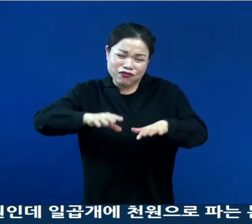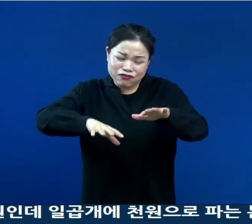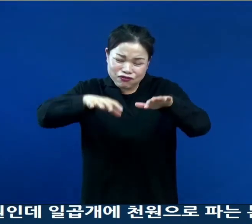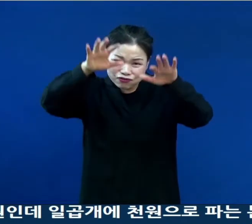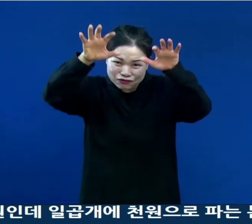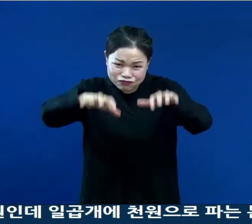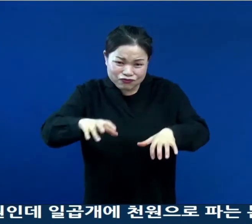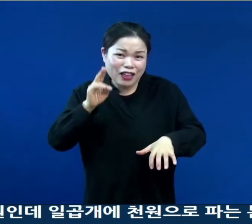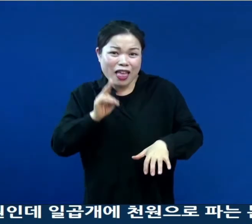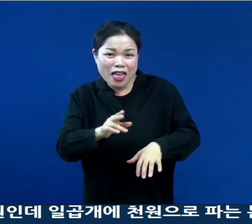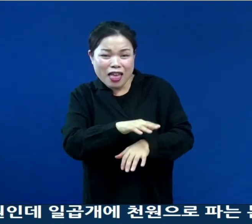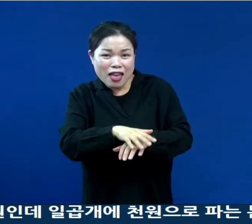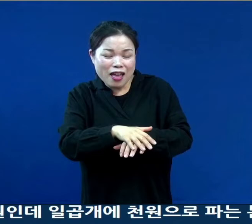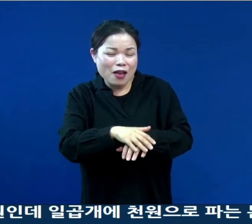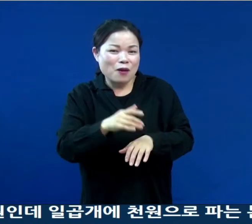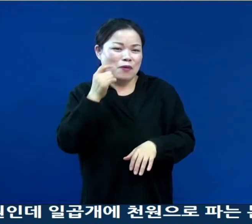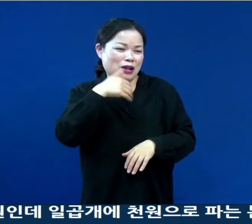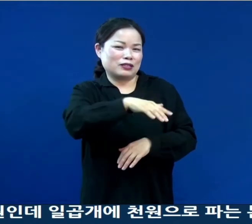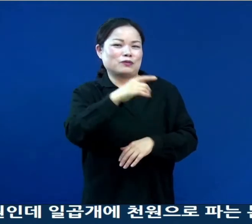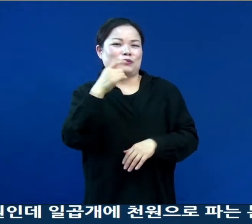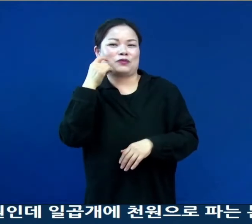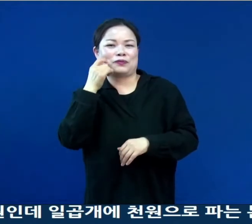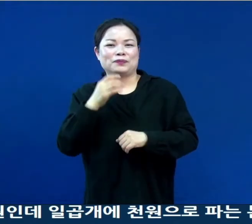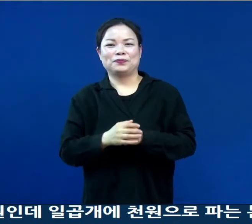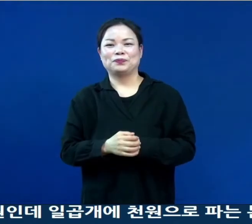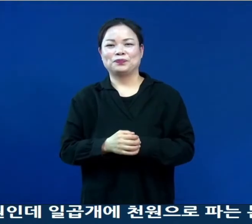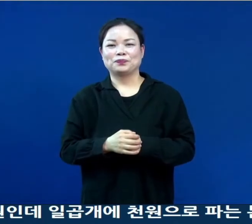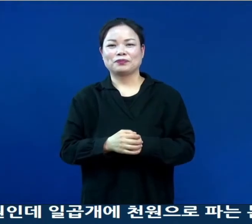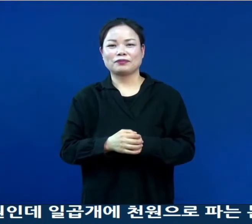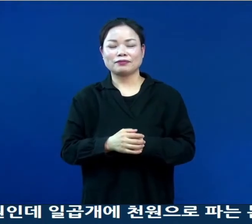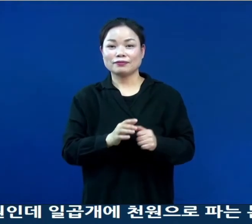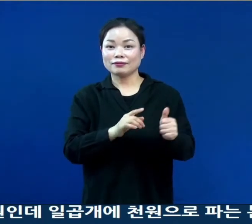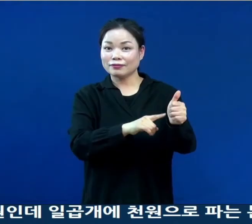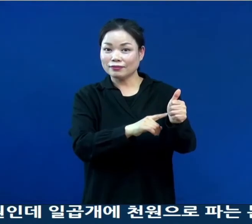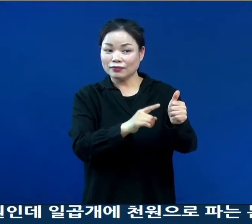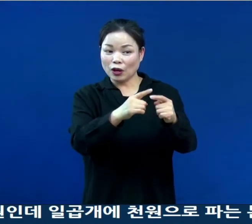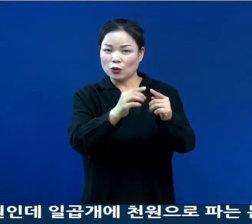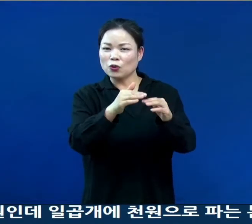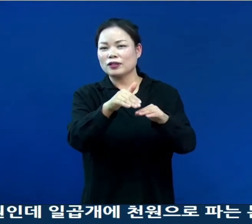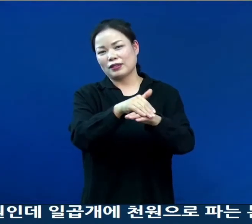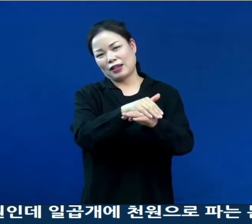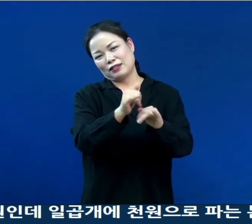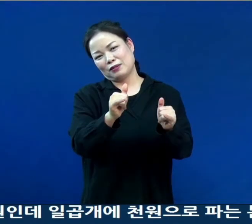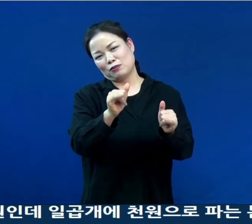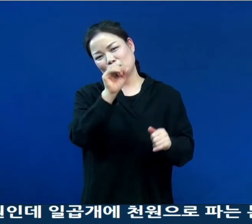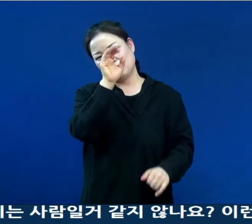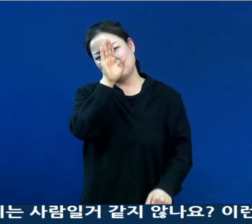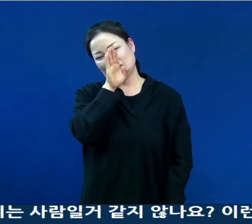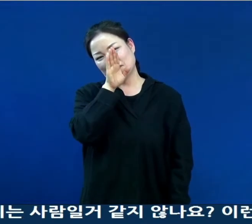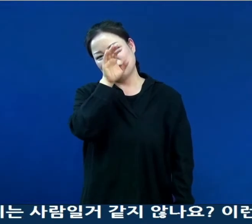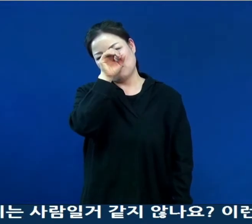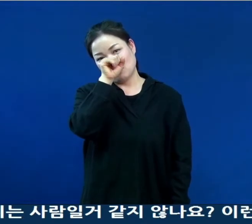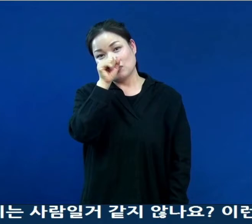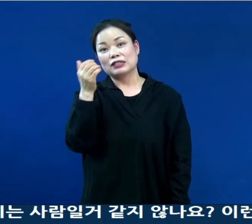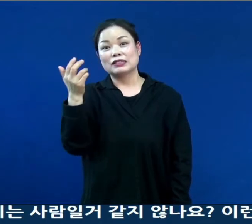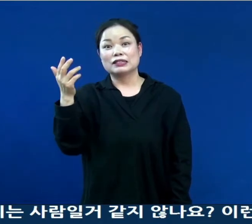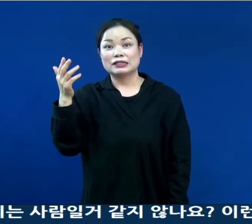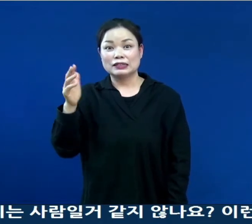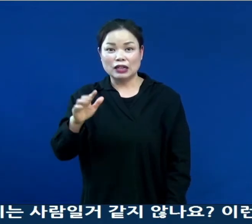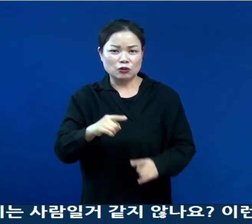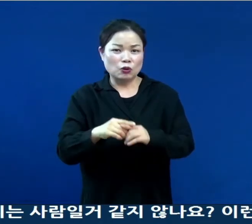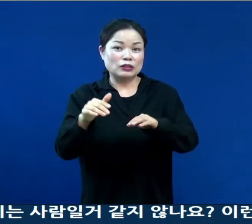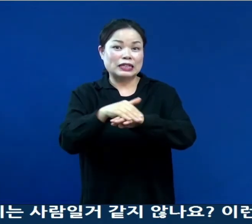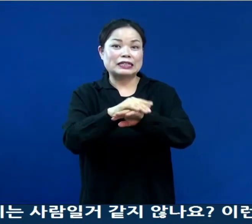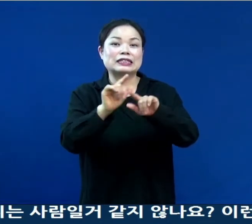가지를 못했습니다. 정말 이분이 교회를 다니는 분이었으면 참 좋겠습니다. 그렇지만 교회를